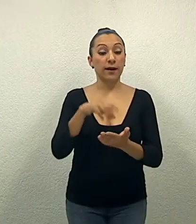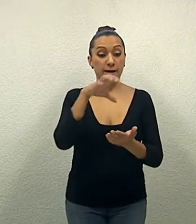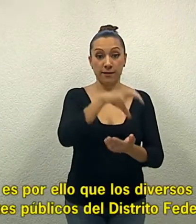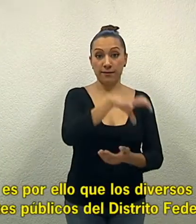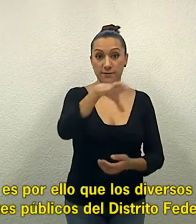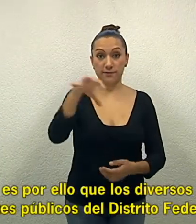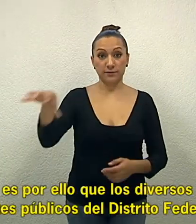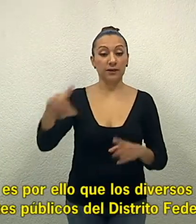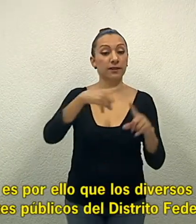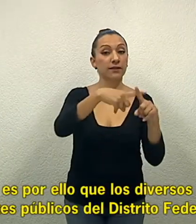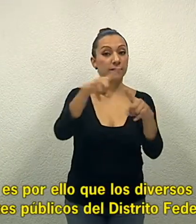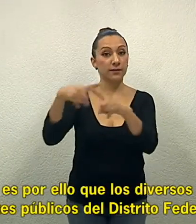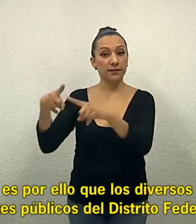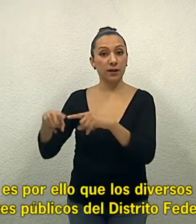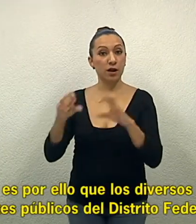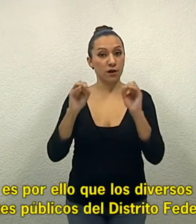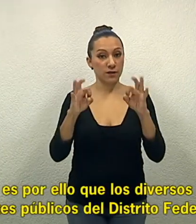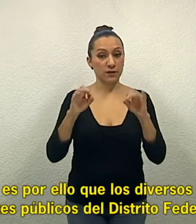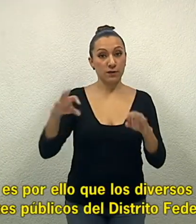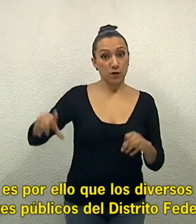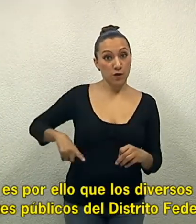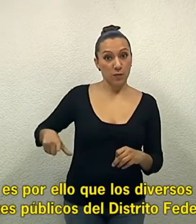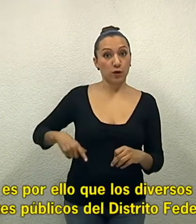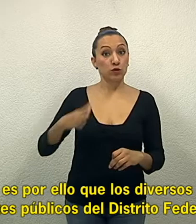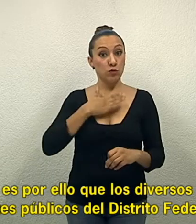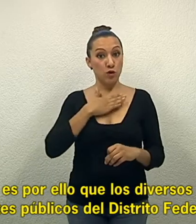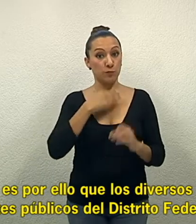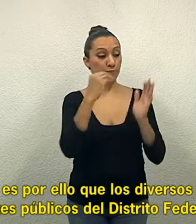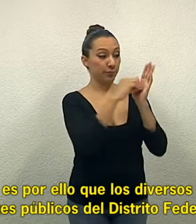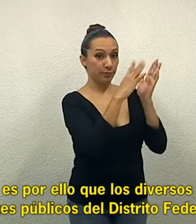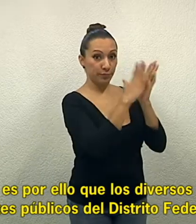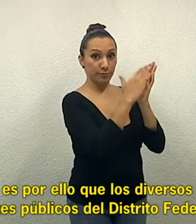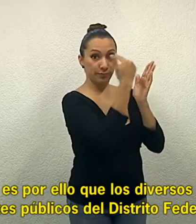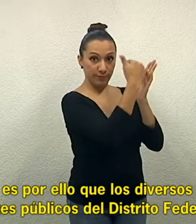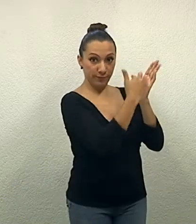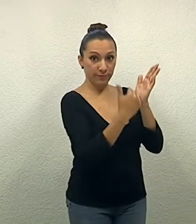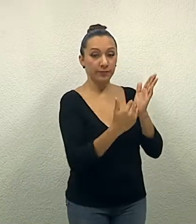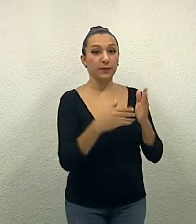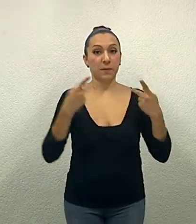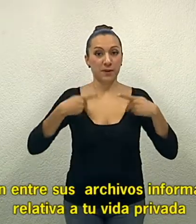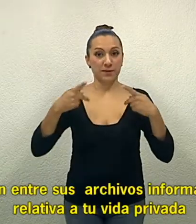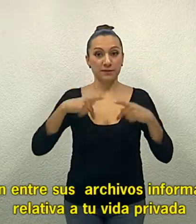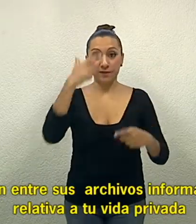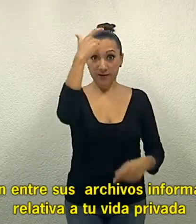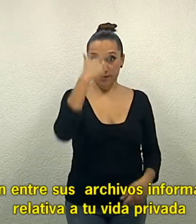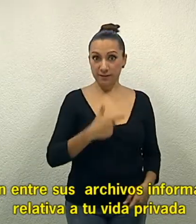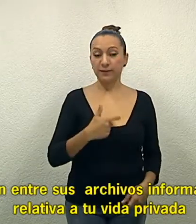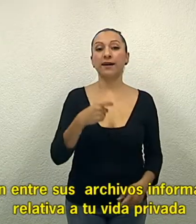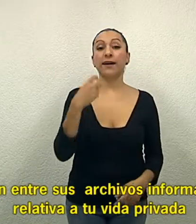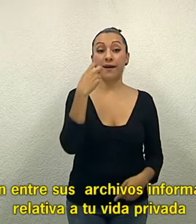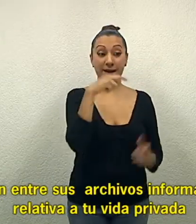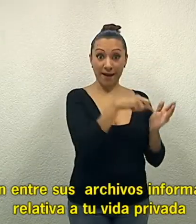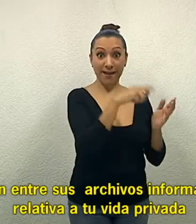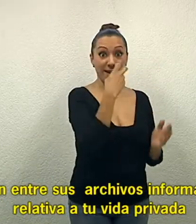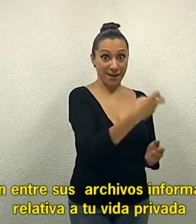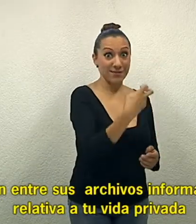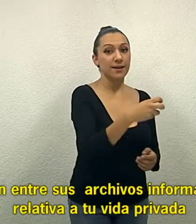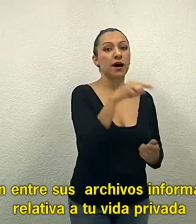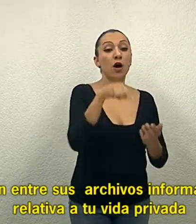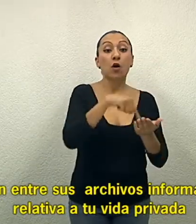es por ello que los diversos entes públicos del distrito federal tienen entre sus archivos información relativa